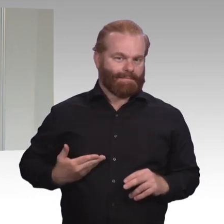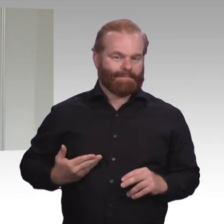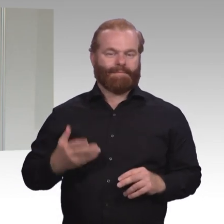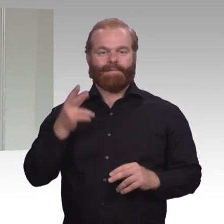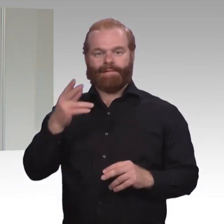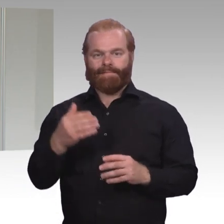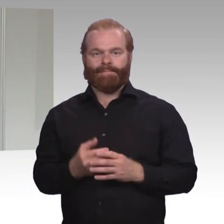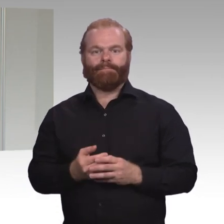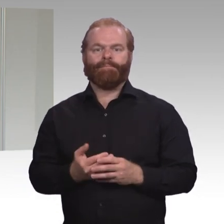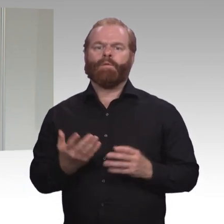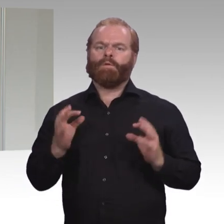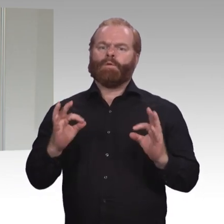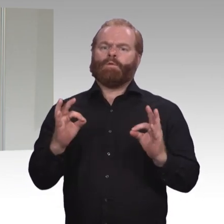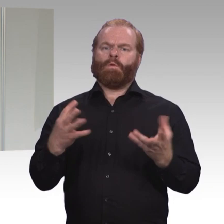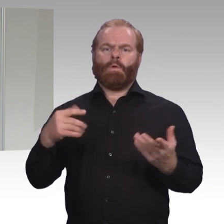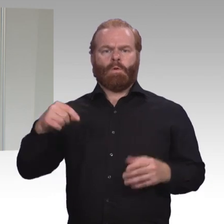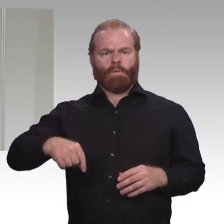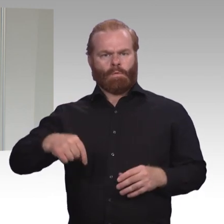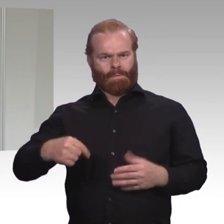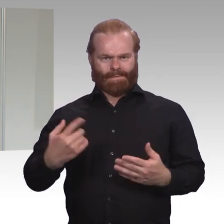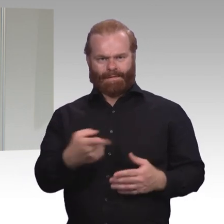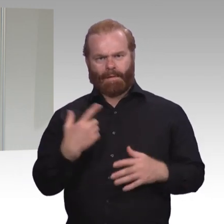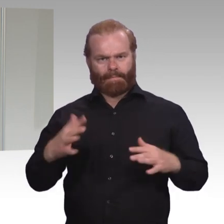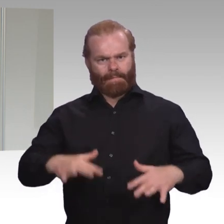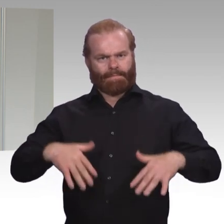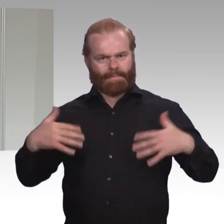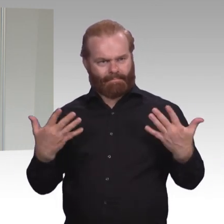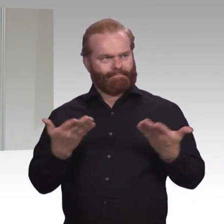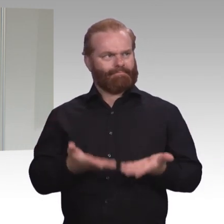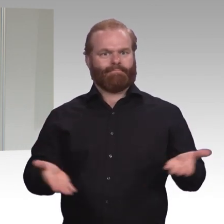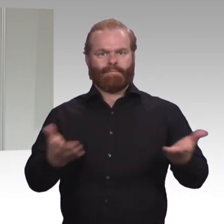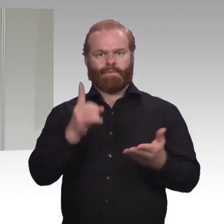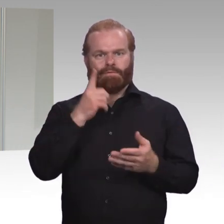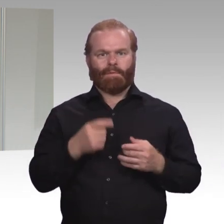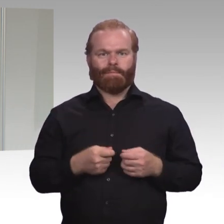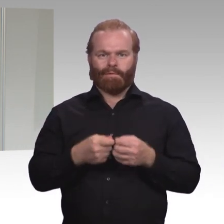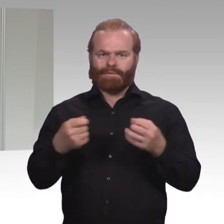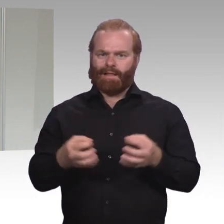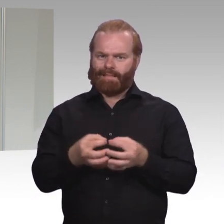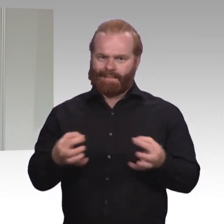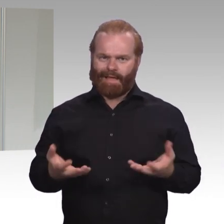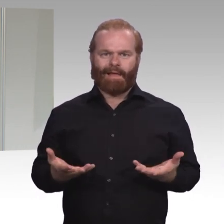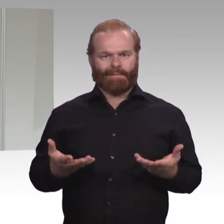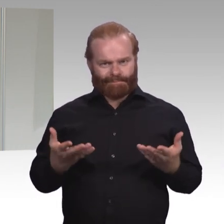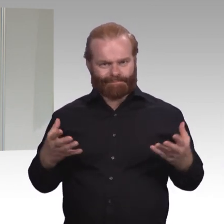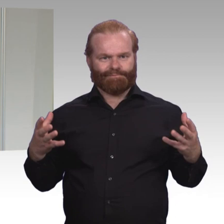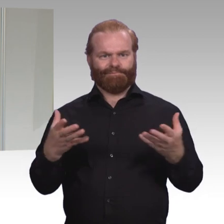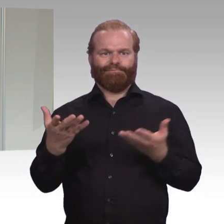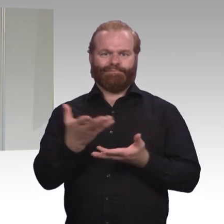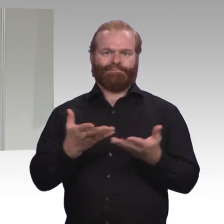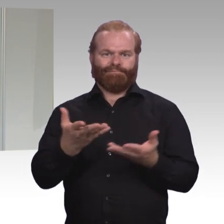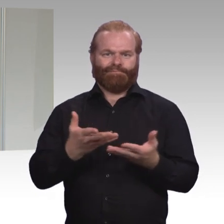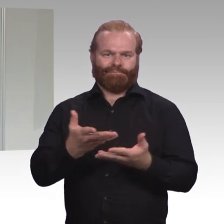Bundestag zusammenkommen, um der Vereidigung unserer neuen Bundesverteidigungsministerin beizuwohnen, denn das ist unser Anspruch